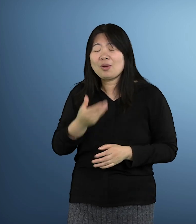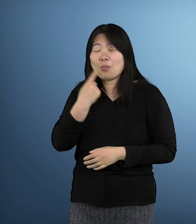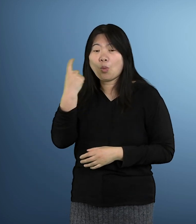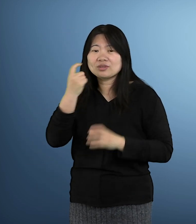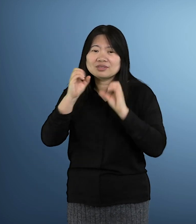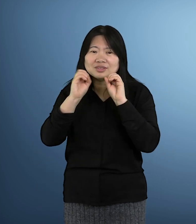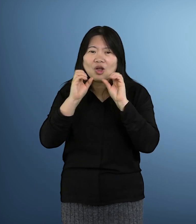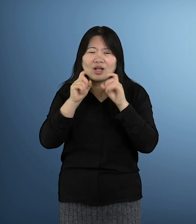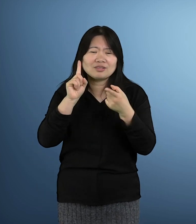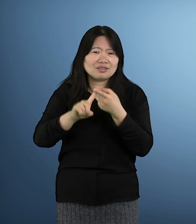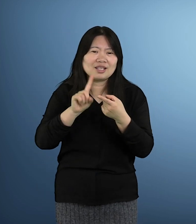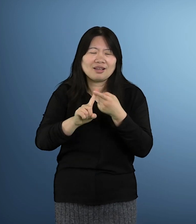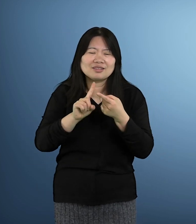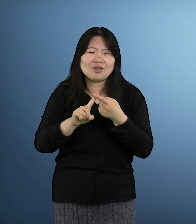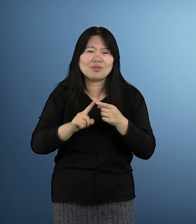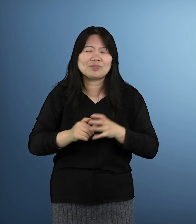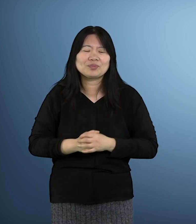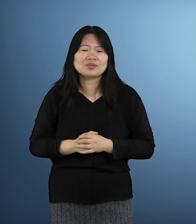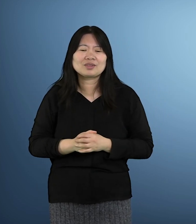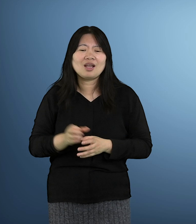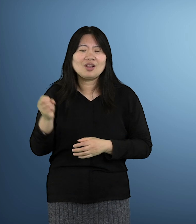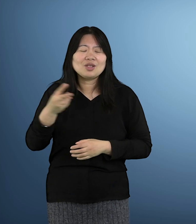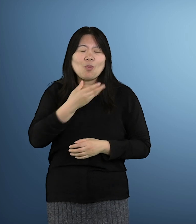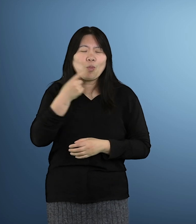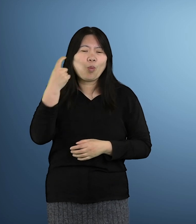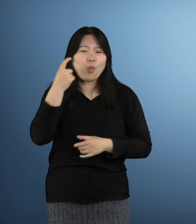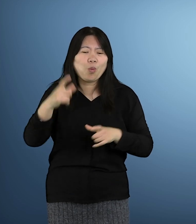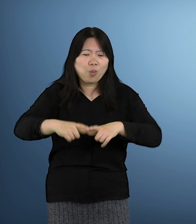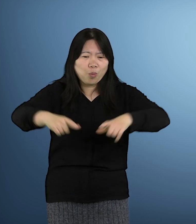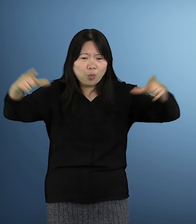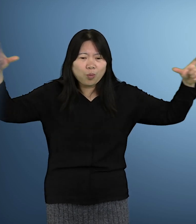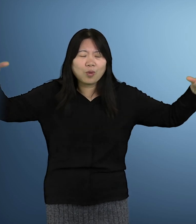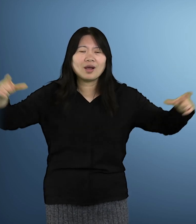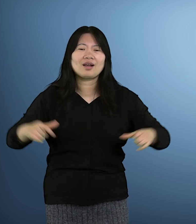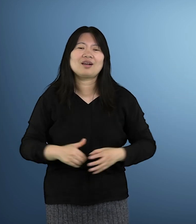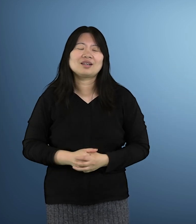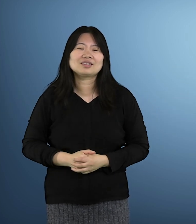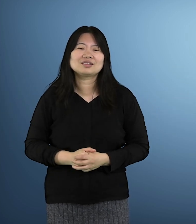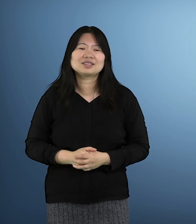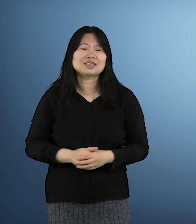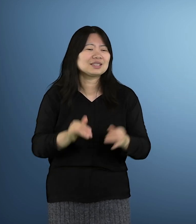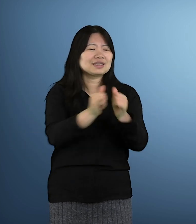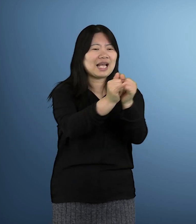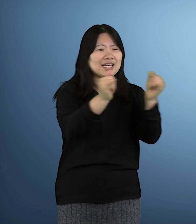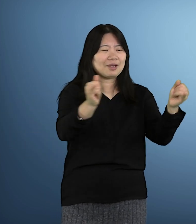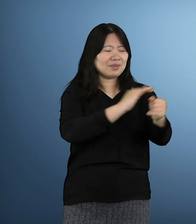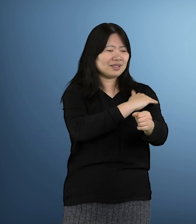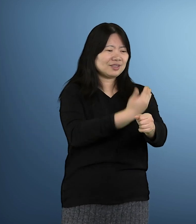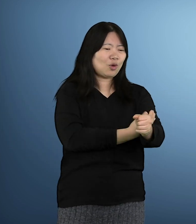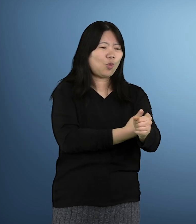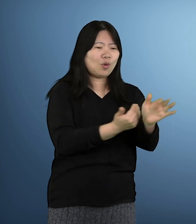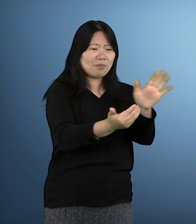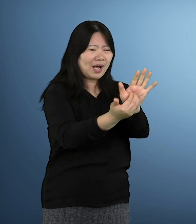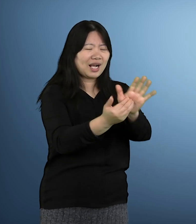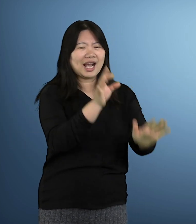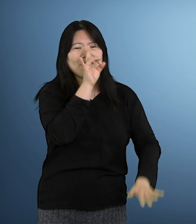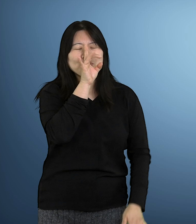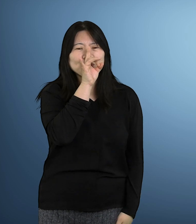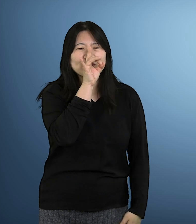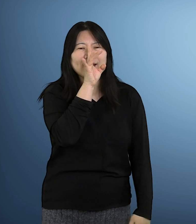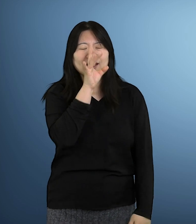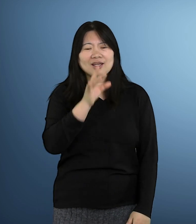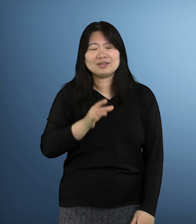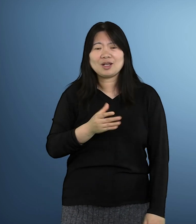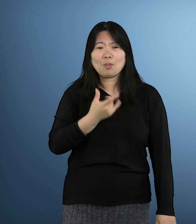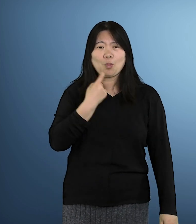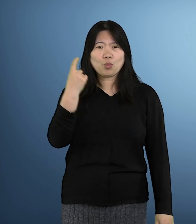복음 전파를, 또 복음의 확장은 이들이 막을 수 없다. 복음은